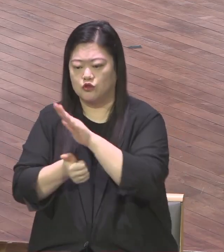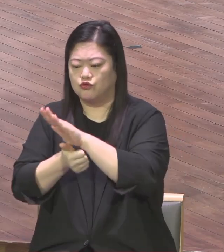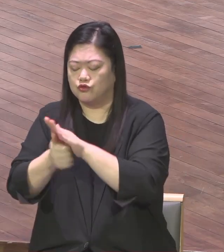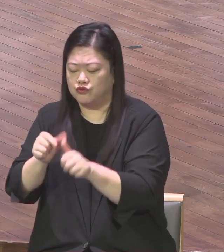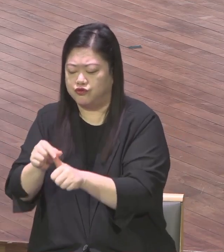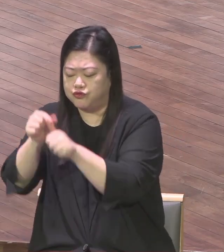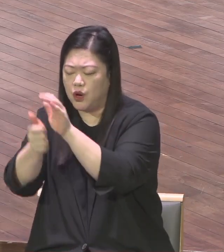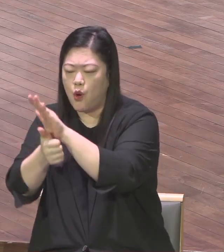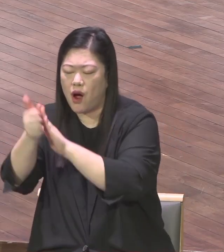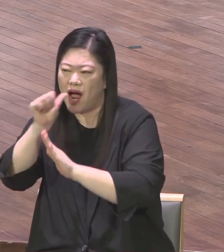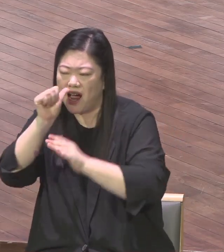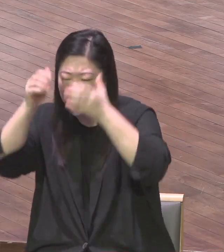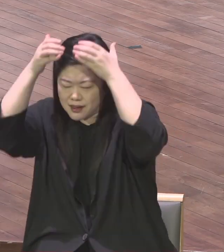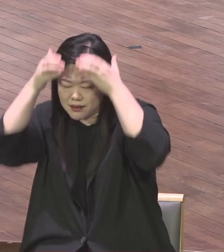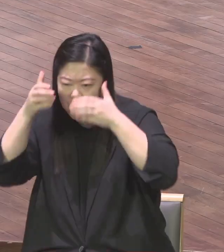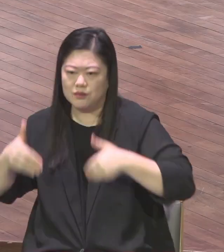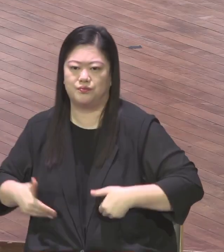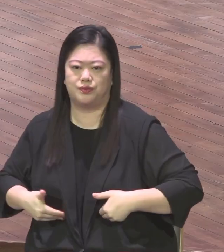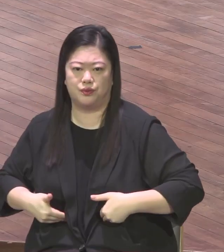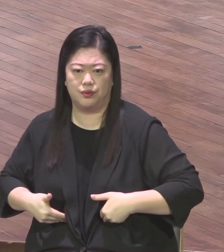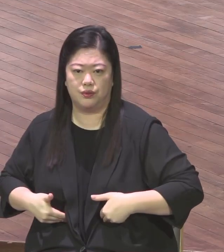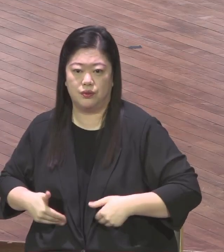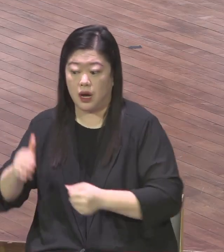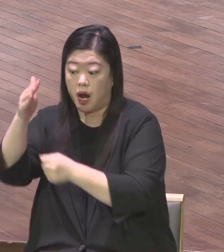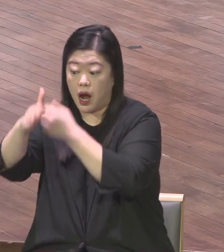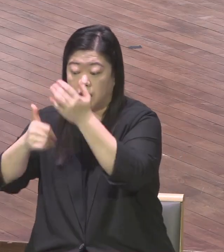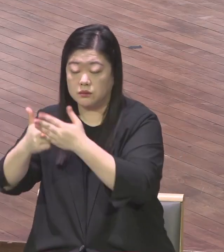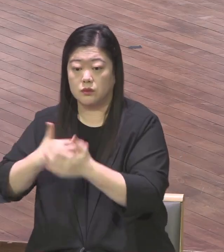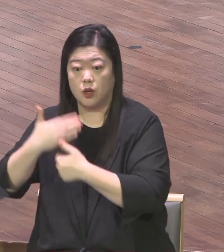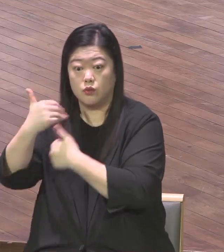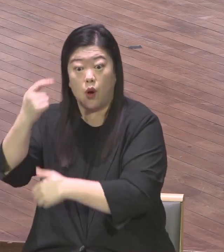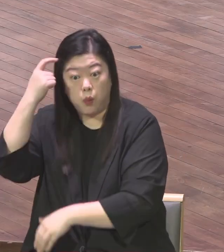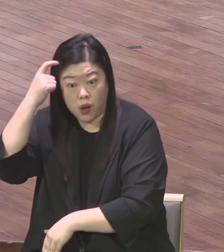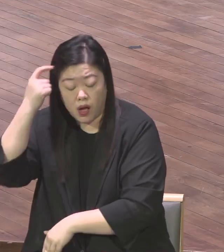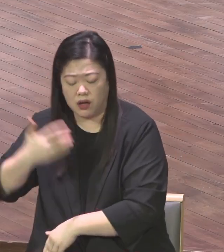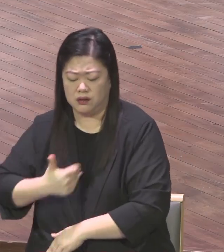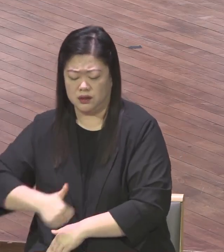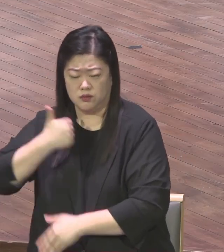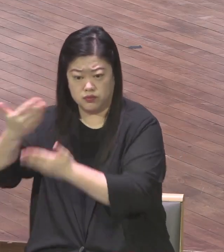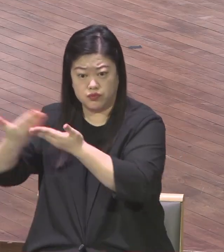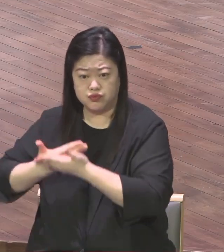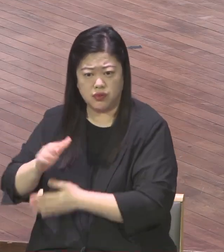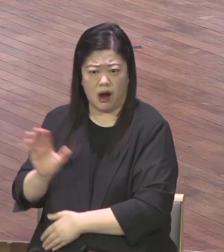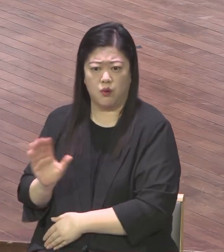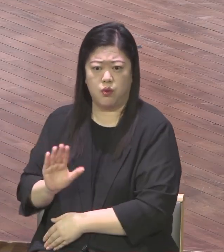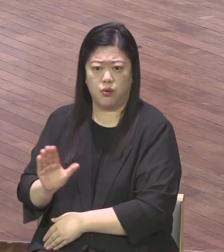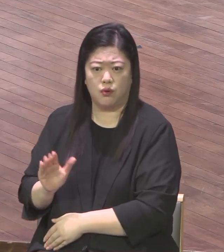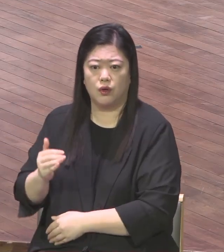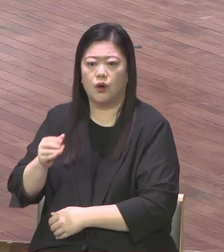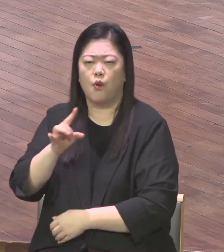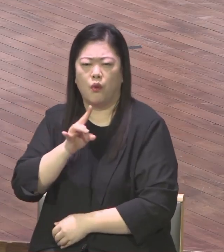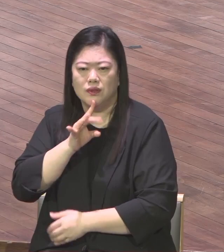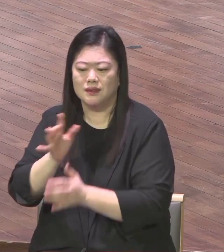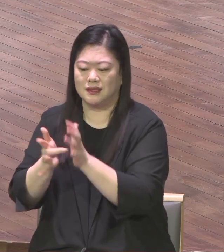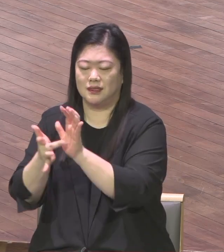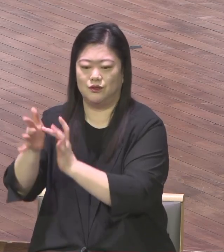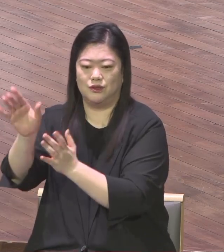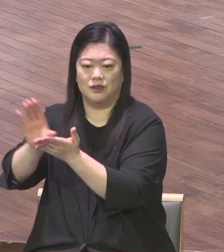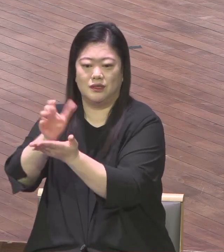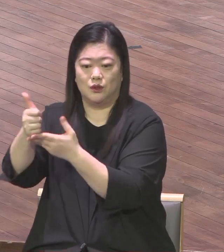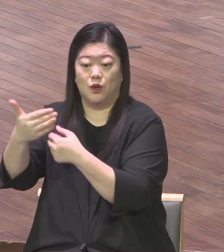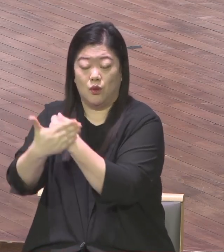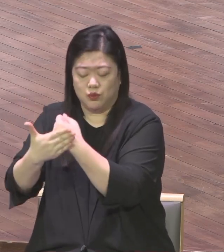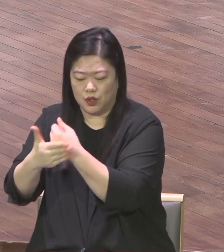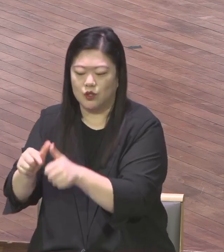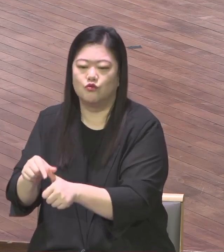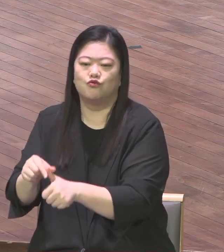소망의 투구를 쓰자. 하나님이 우리를 세우심은 노하심에 이르게 하심이 아니요 오직 우리 주 예수 그리스도로 말미암아